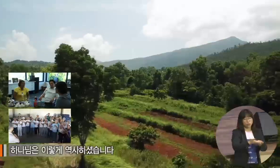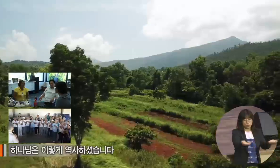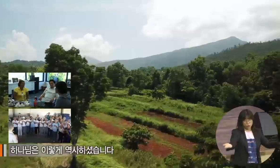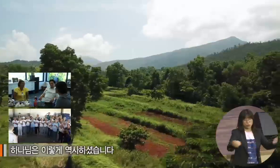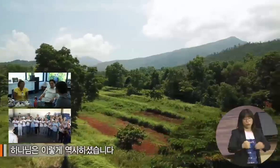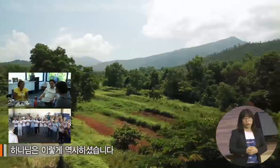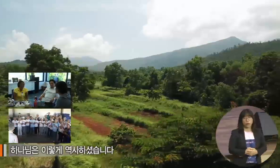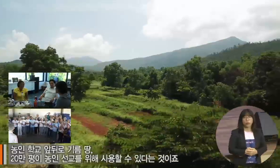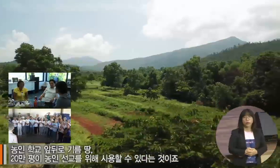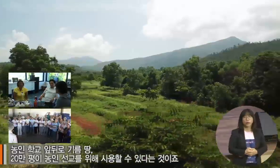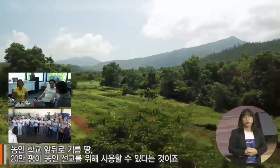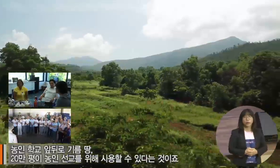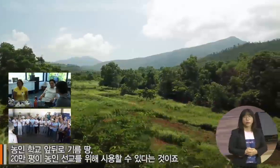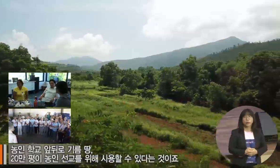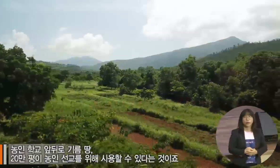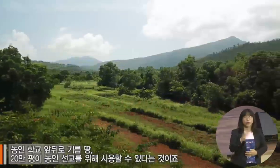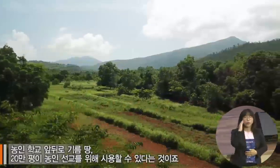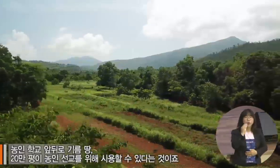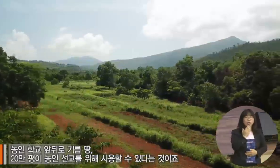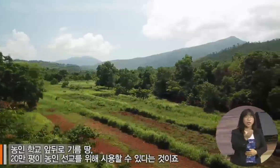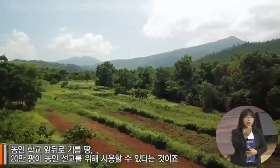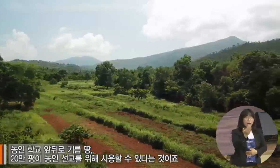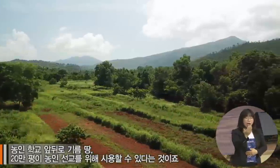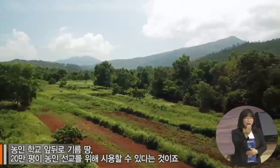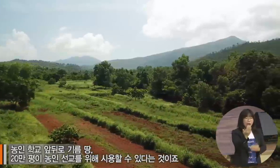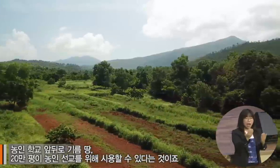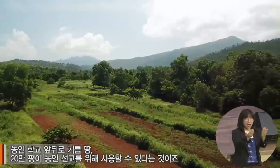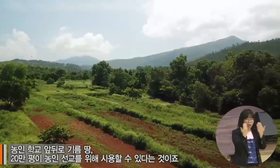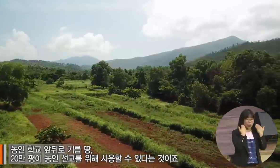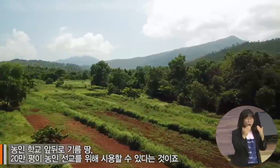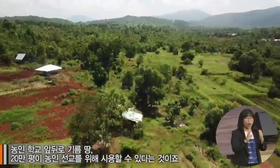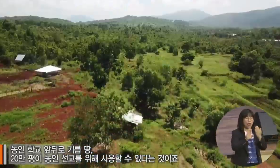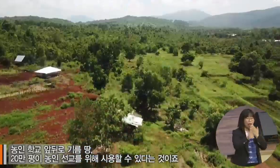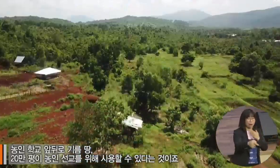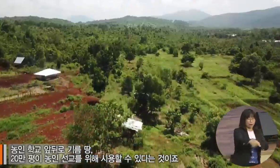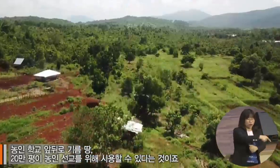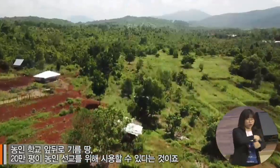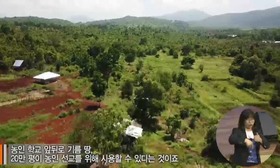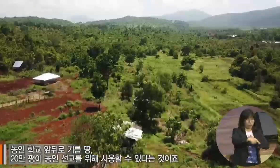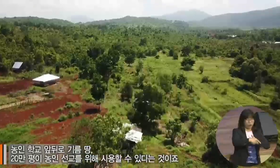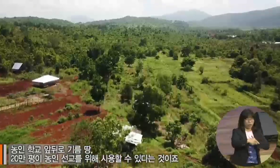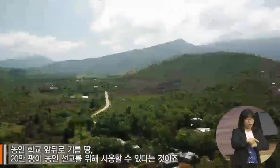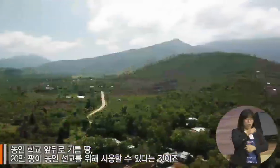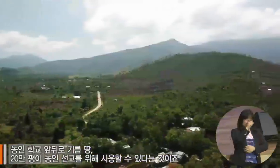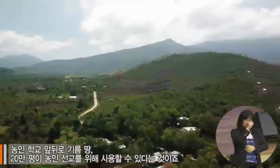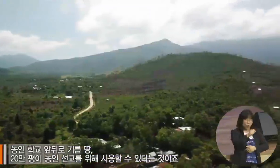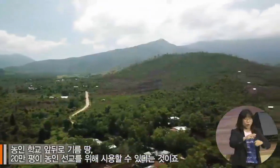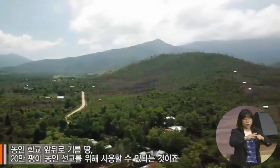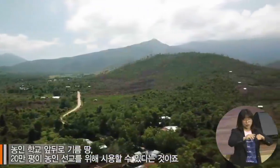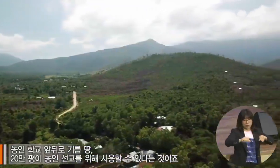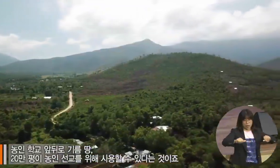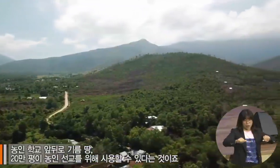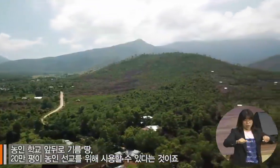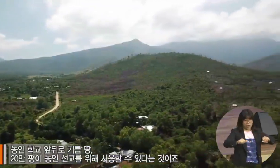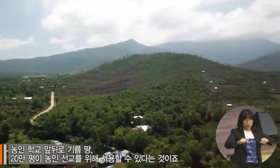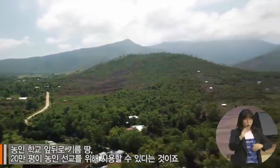역사하셨습니다. 농인학교 앞뒤로 기름진 땅, 20만 평이 농인 선교를 위해 사용할 수 있다는